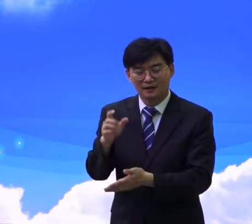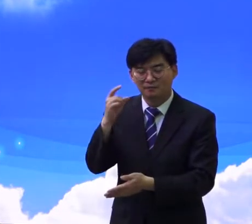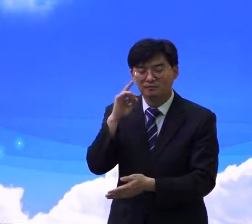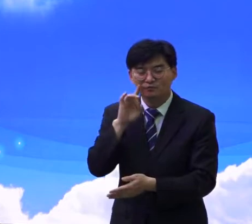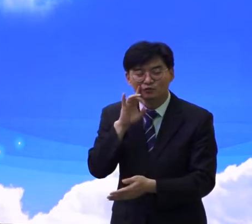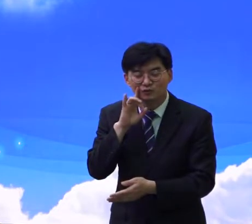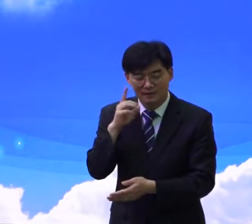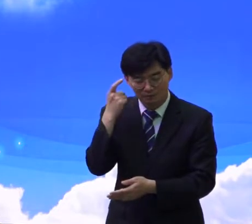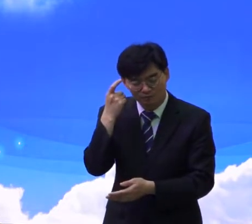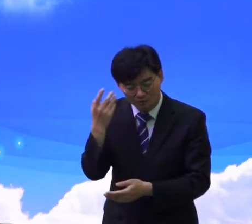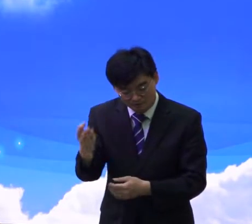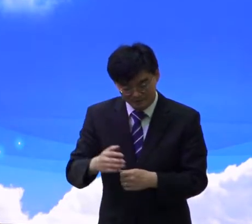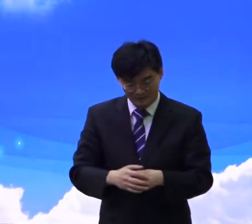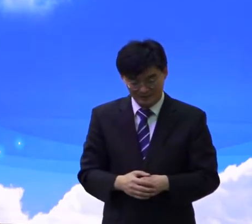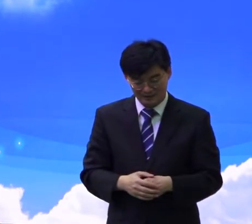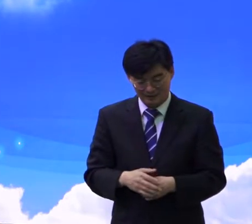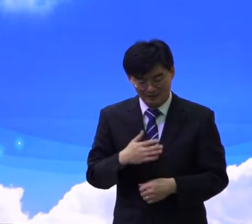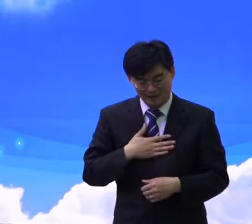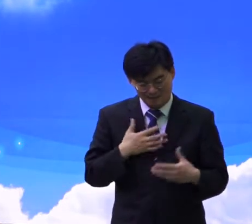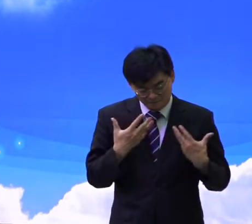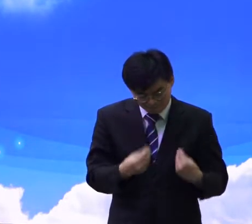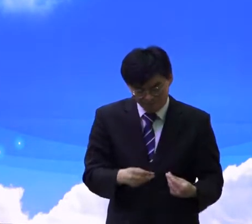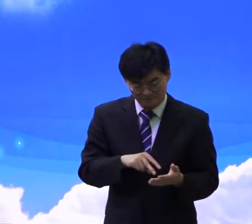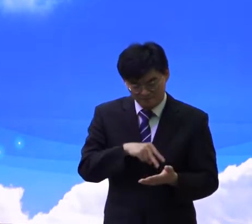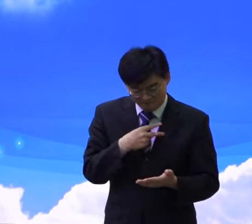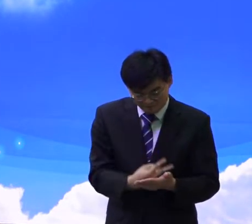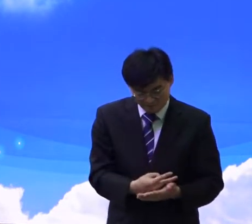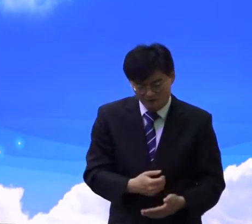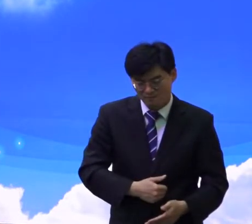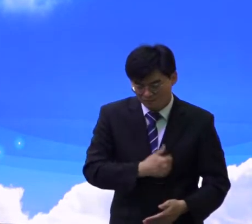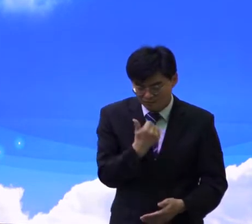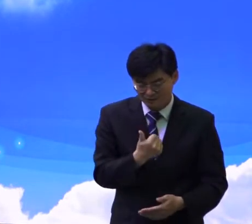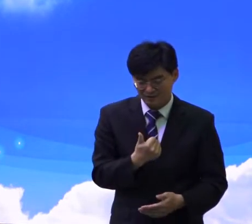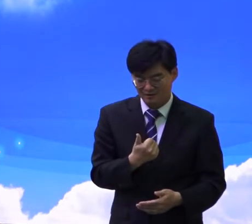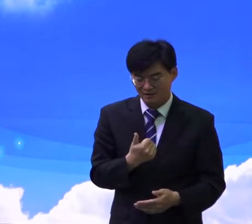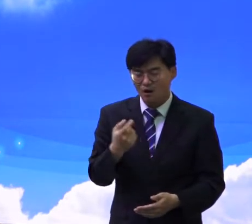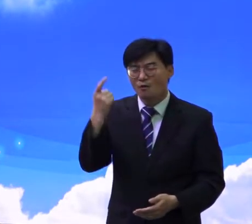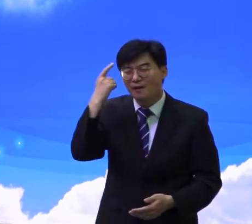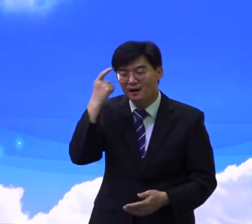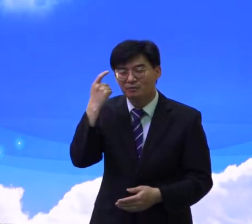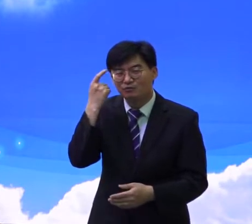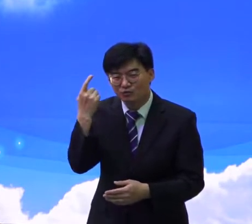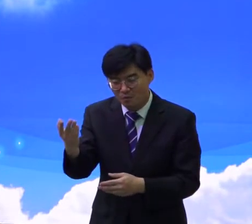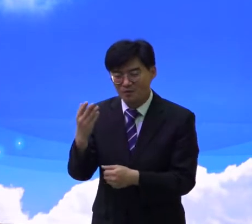우리를 믿음의 용사로, 믿음의 큰 용사로 세워주시는 줄로 믿습니다.